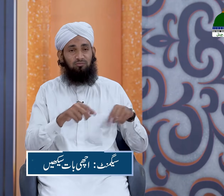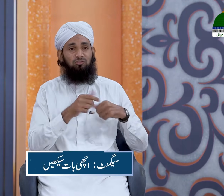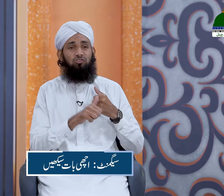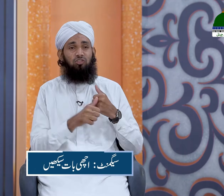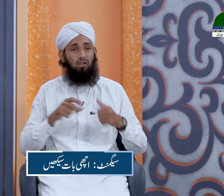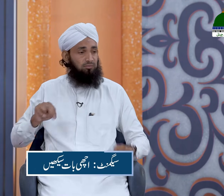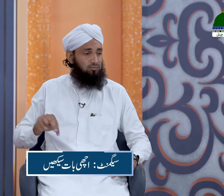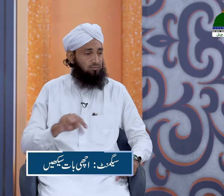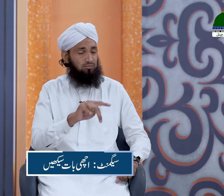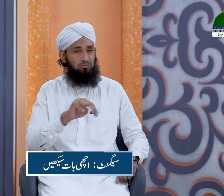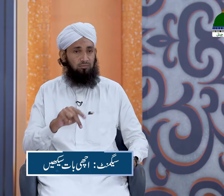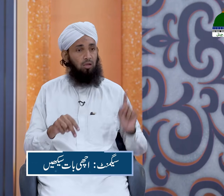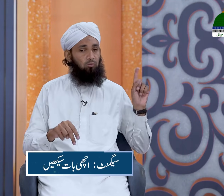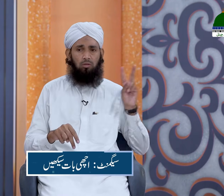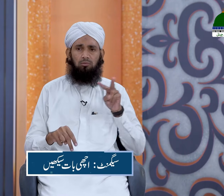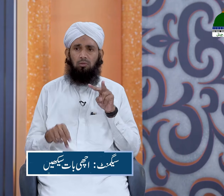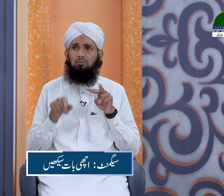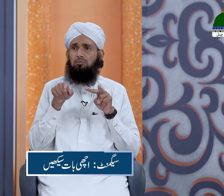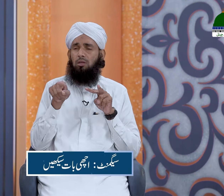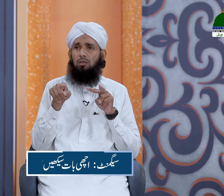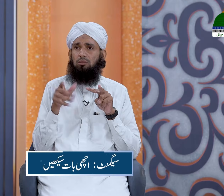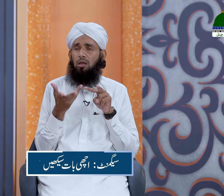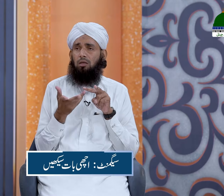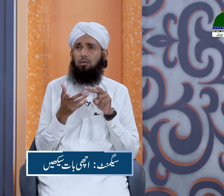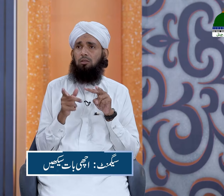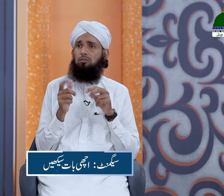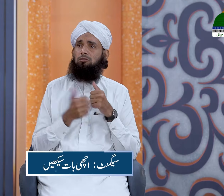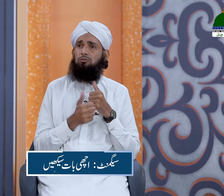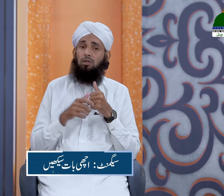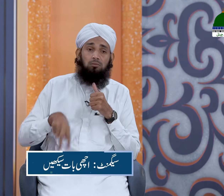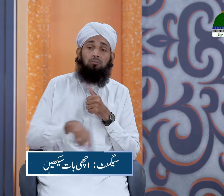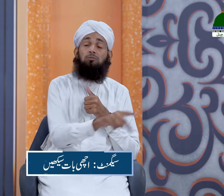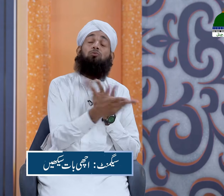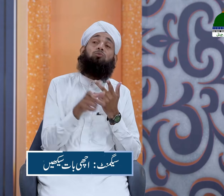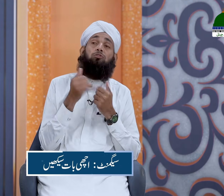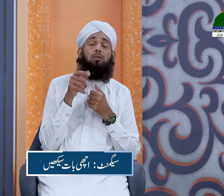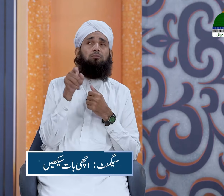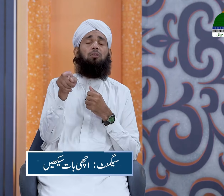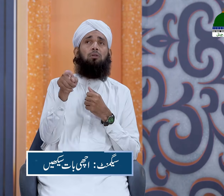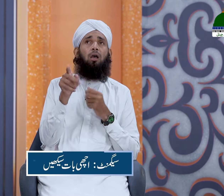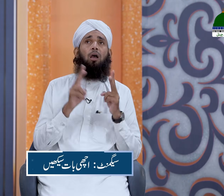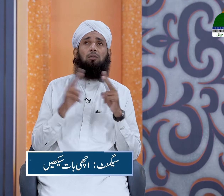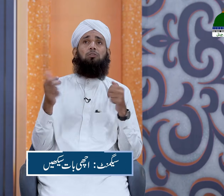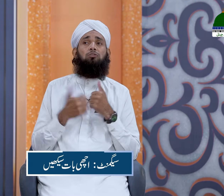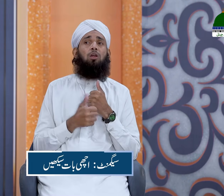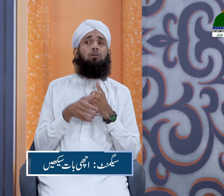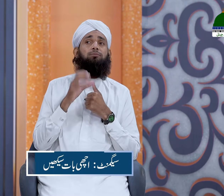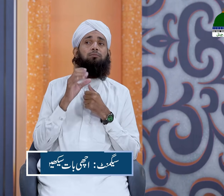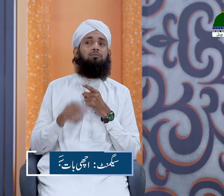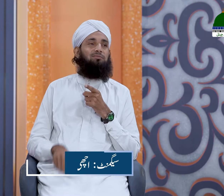اس بدگمانی کرنے والے کا قصور نہیں. بھئی آپ وہاں گئے کیوں تھے، شراب خانے کی طرف گئے کیوں تھے؟ تو اب اگر کوئی گمان کرتا